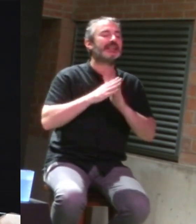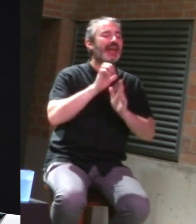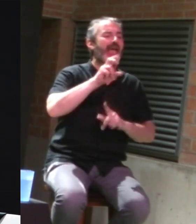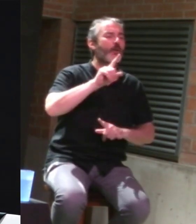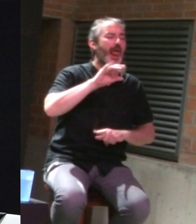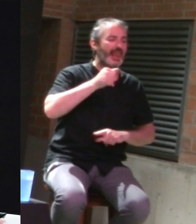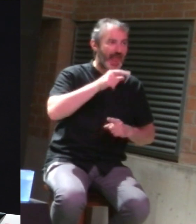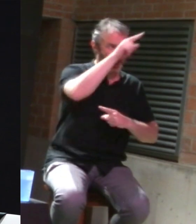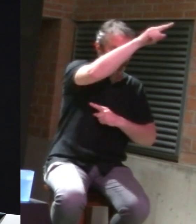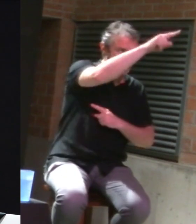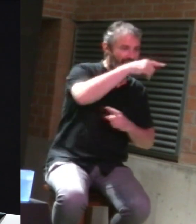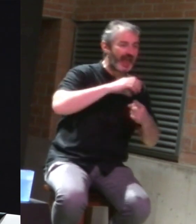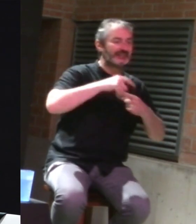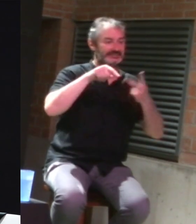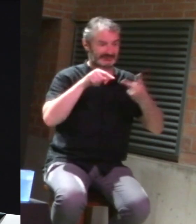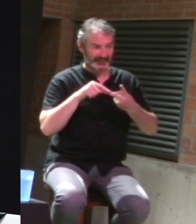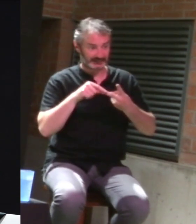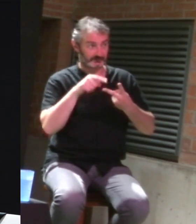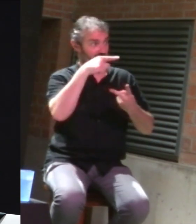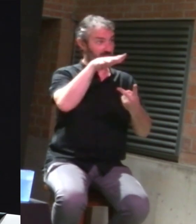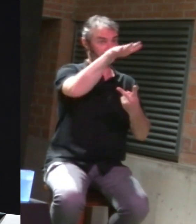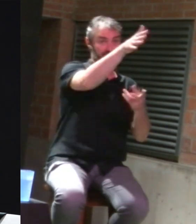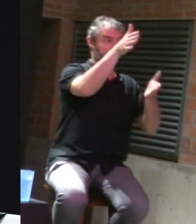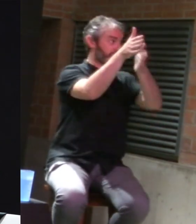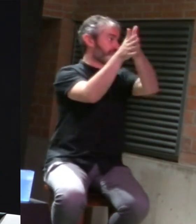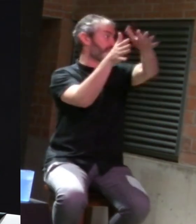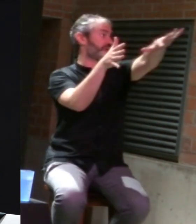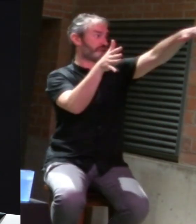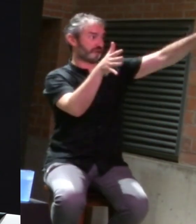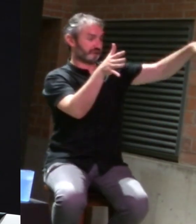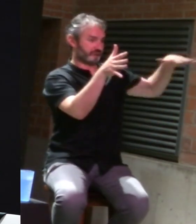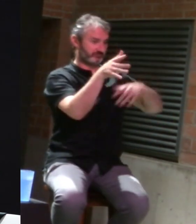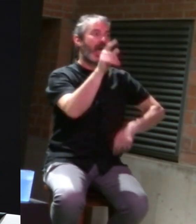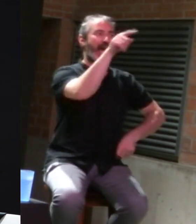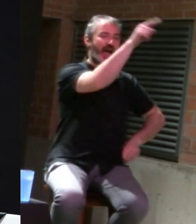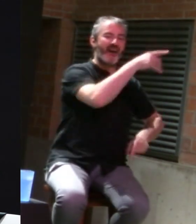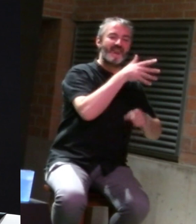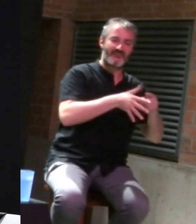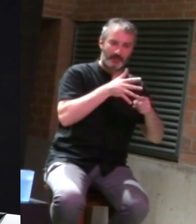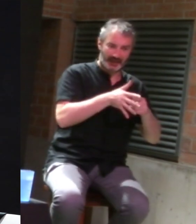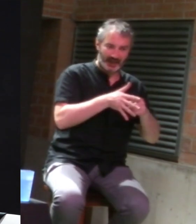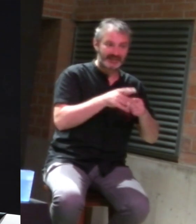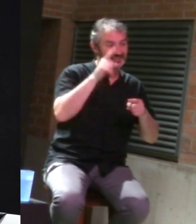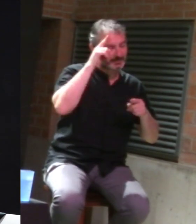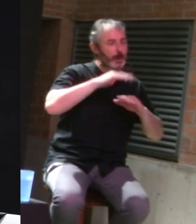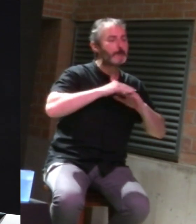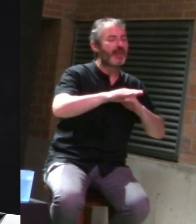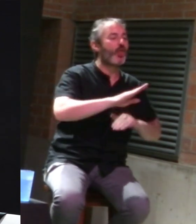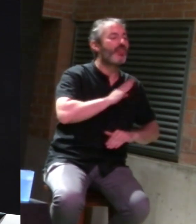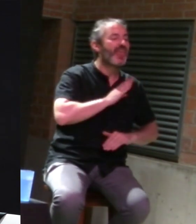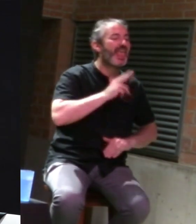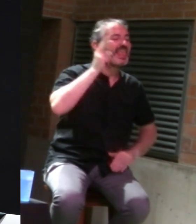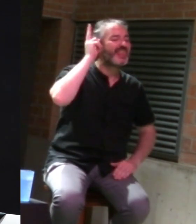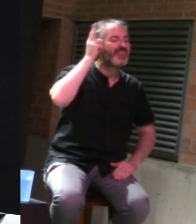de Sants, tota la zona que dona cap aquí baix, i on així es coneixien encara com a prats d'Indianes, perquè es posaven